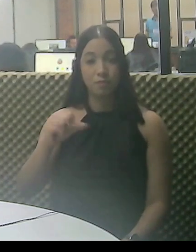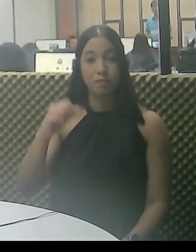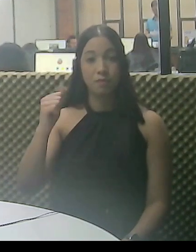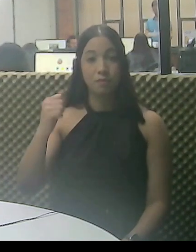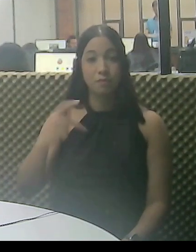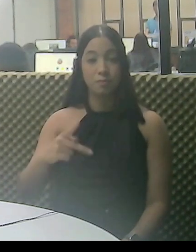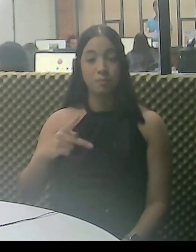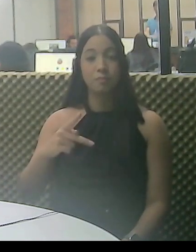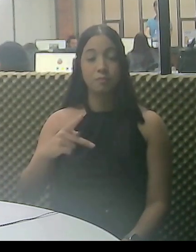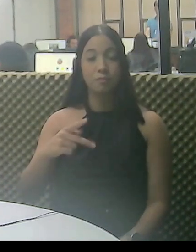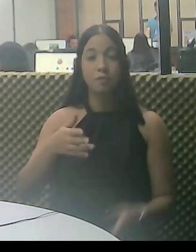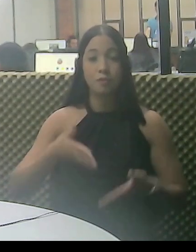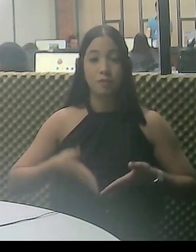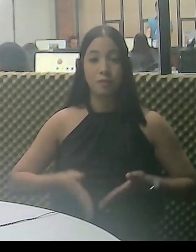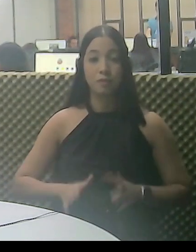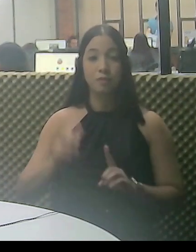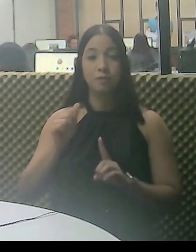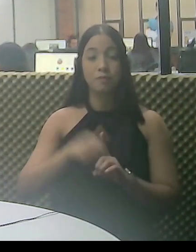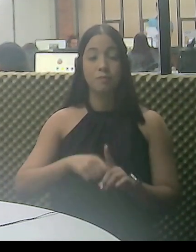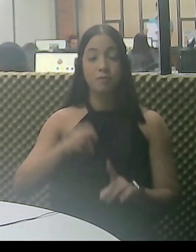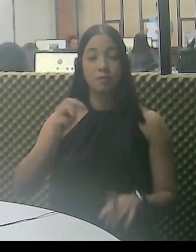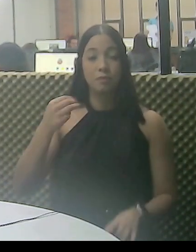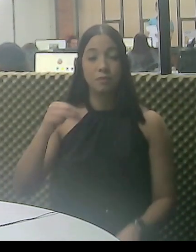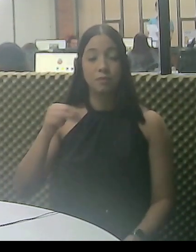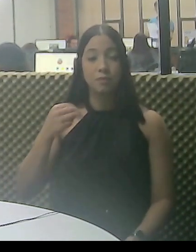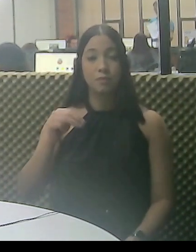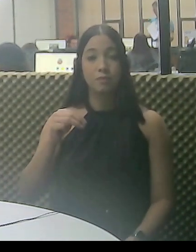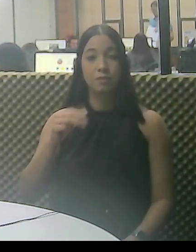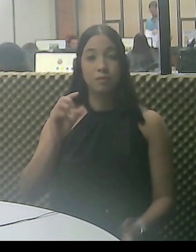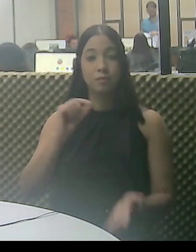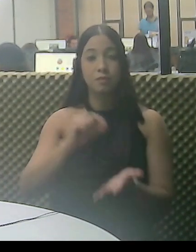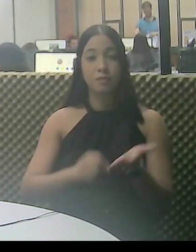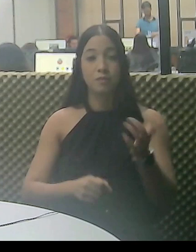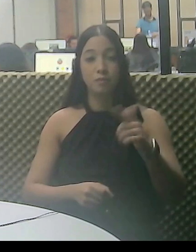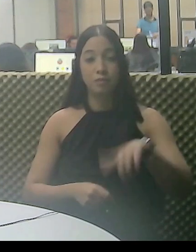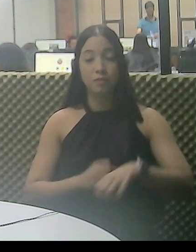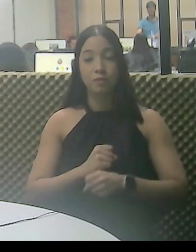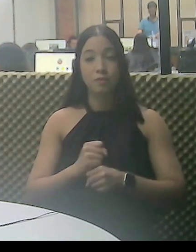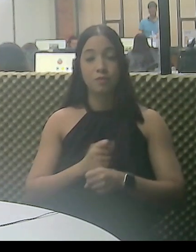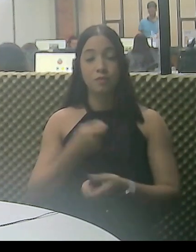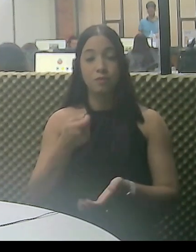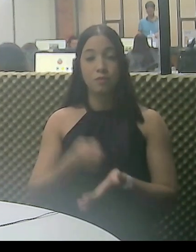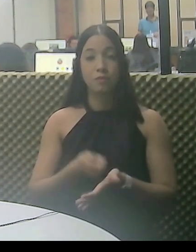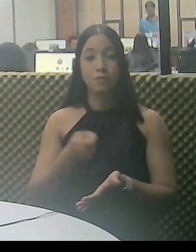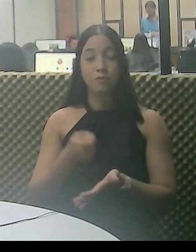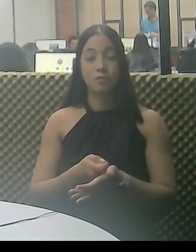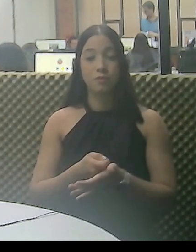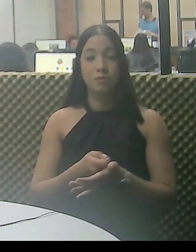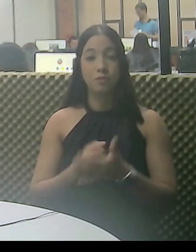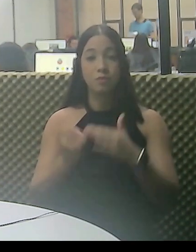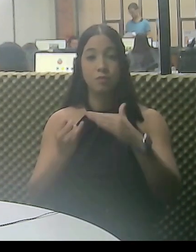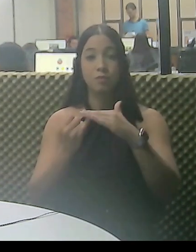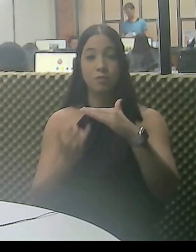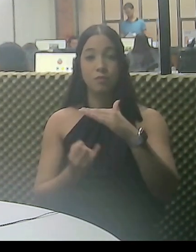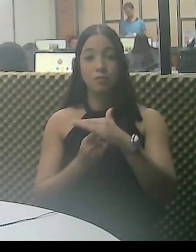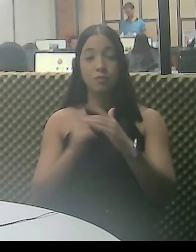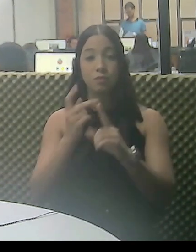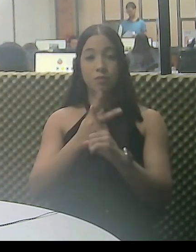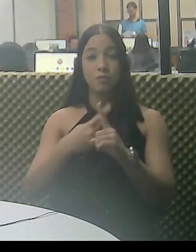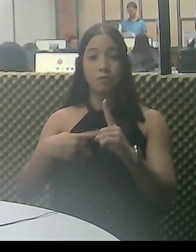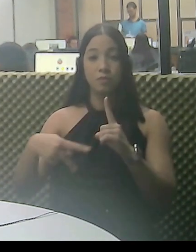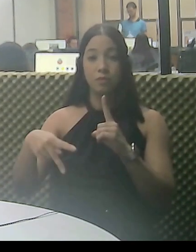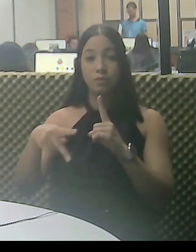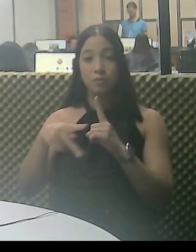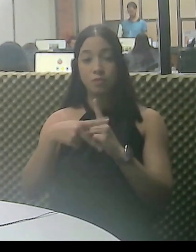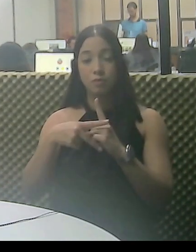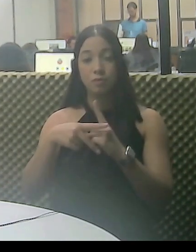aposentados e pensionistas nascidos no mês de março efetuarem o recadastramento anual obrigatório junto ao Instituto de Previdência dos